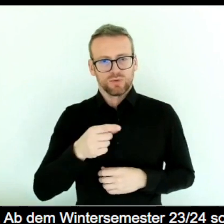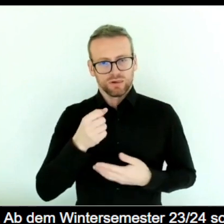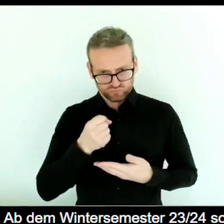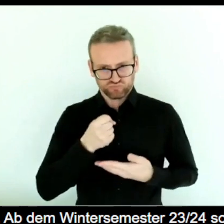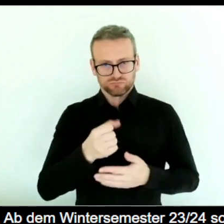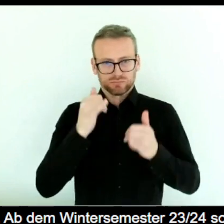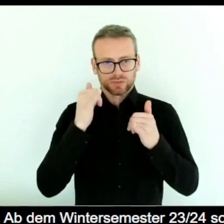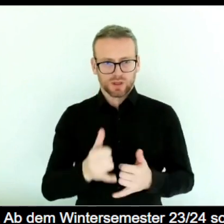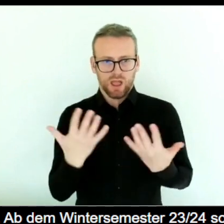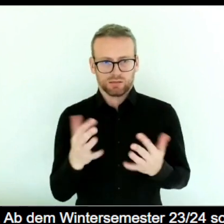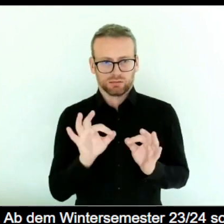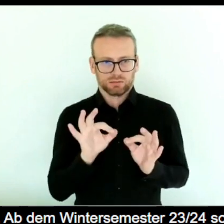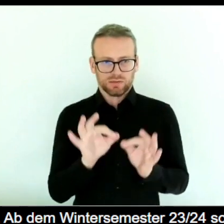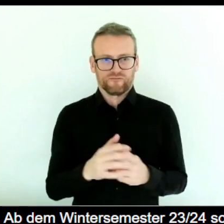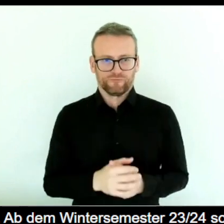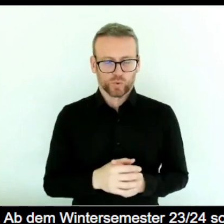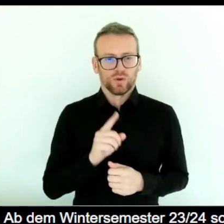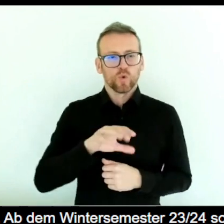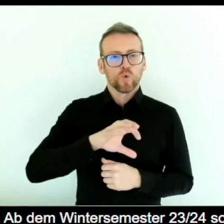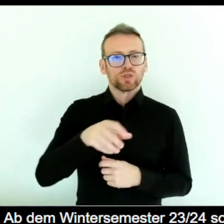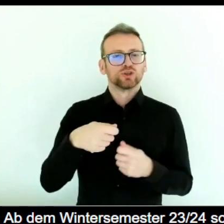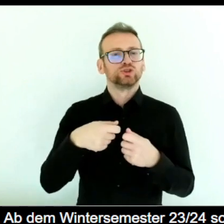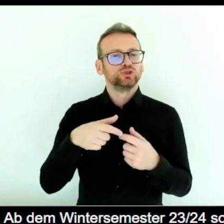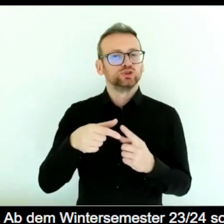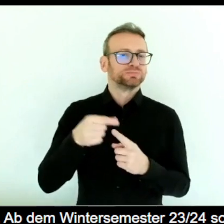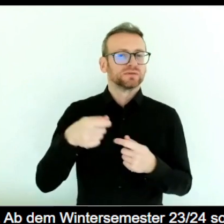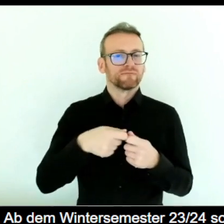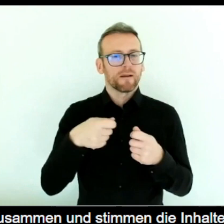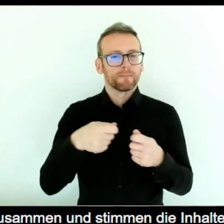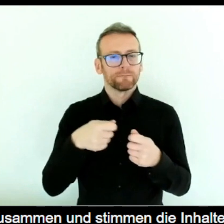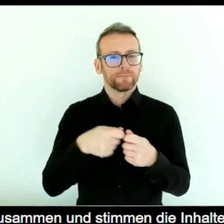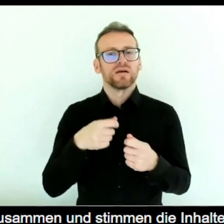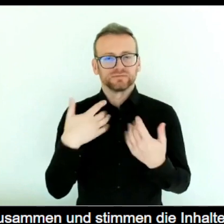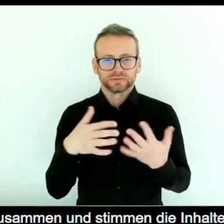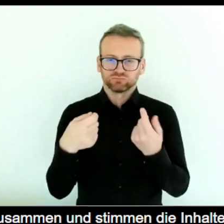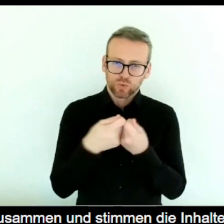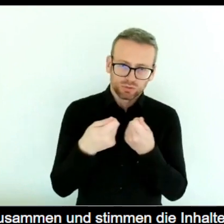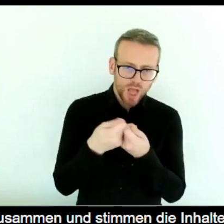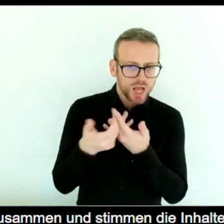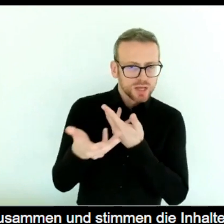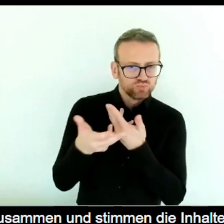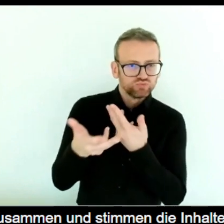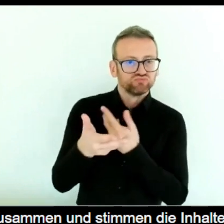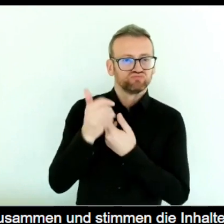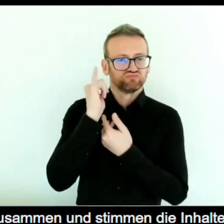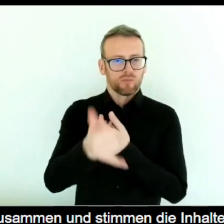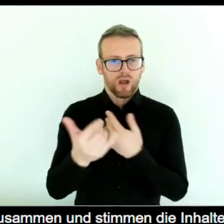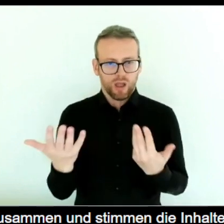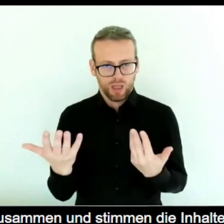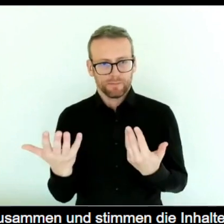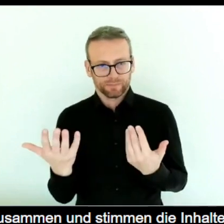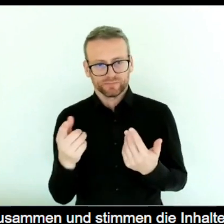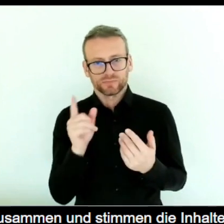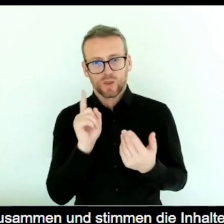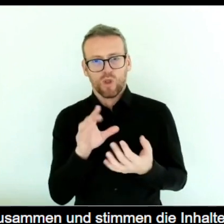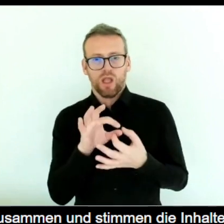ich bremse gar nicht. Die war da sehr realistisch. Andere Kollegen, Verkehrsministerinnen und Verkehrsminister, die der Grünen-Partei angehören, haben das